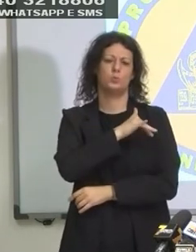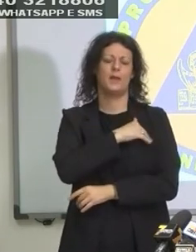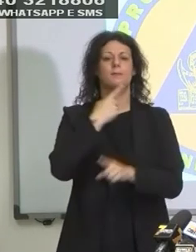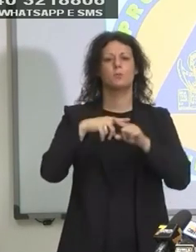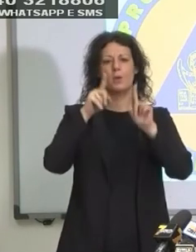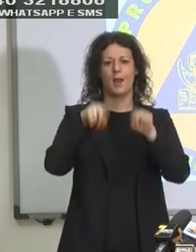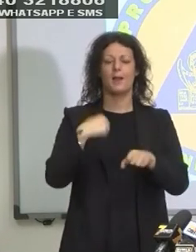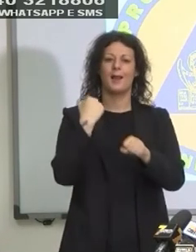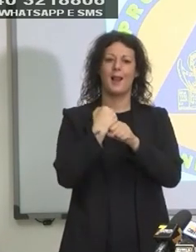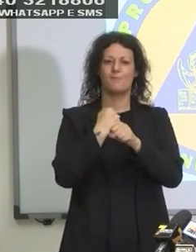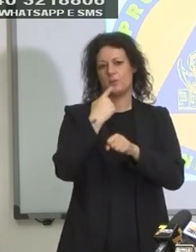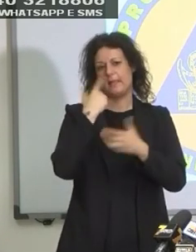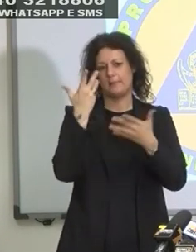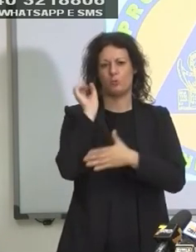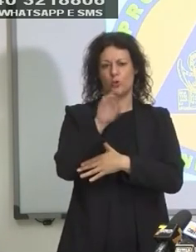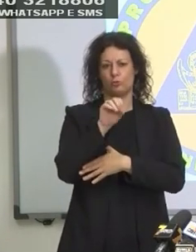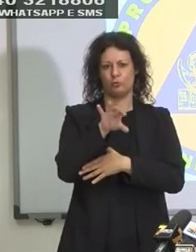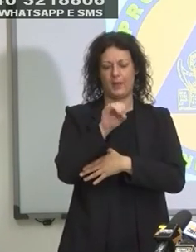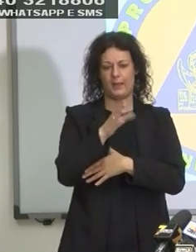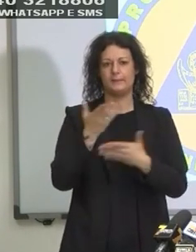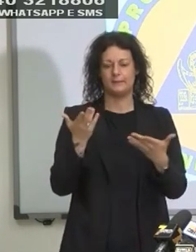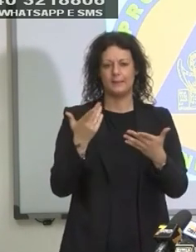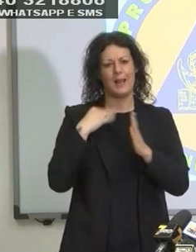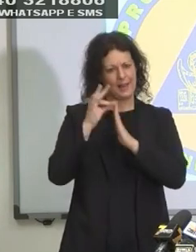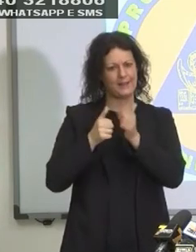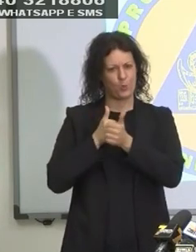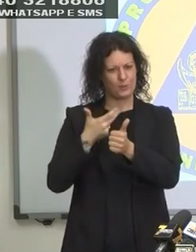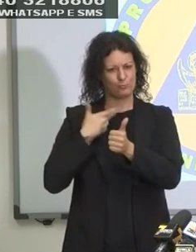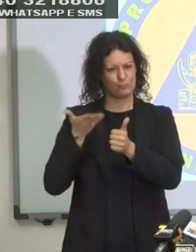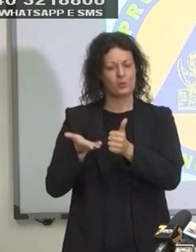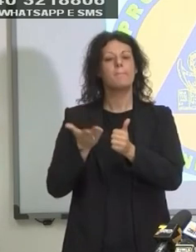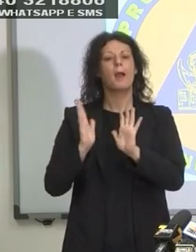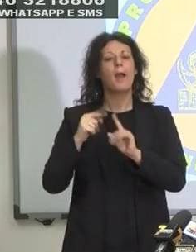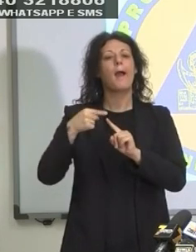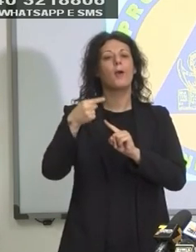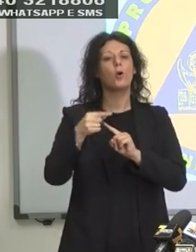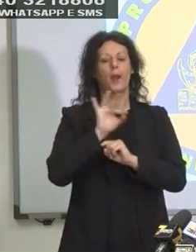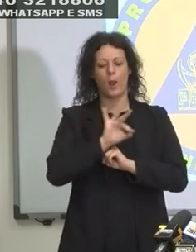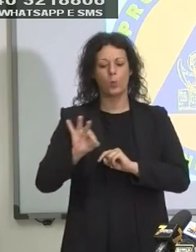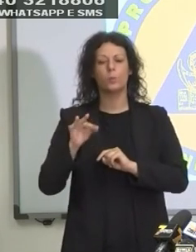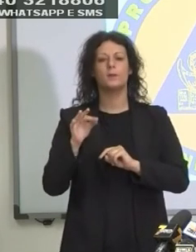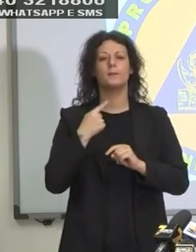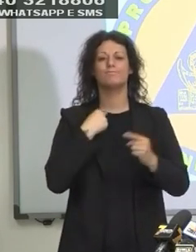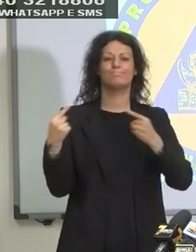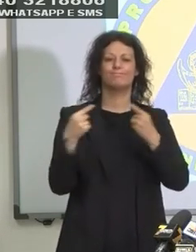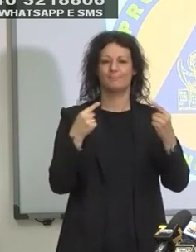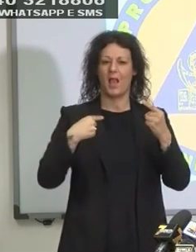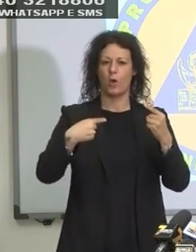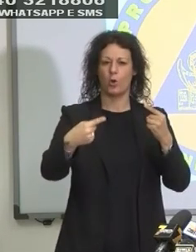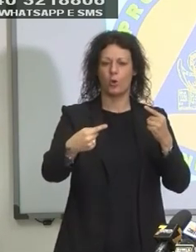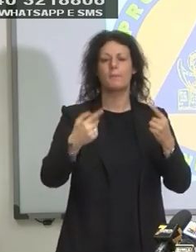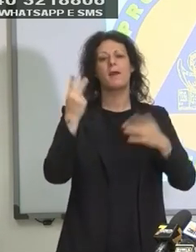operatori, iniziare dai docenti. Però insomma, c'è ancora qualche discussione su qualche aspetto. Diciamo che al 90%